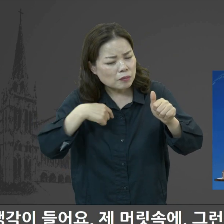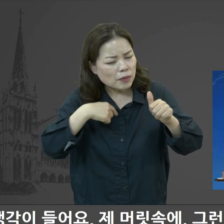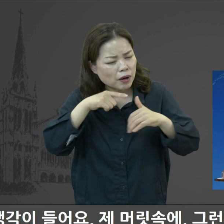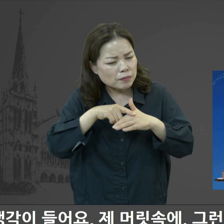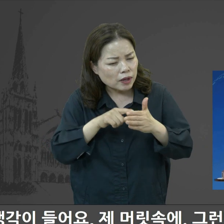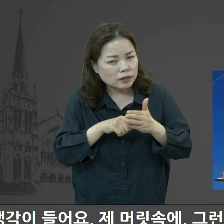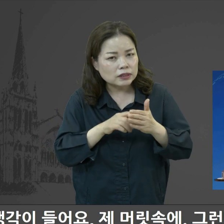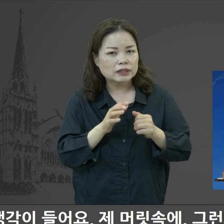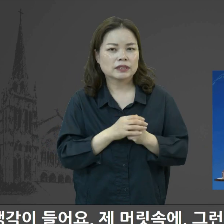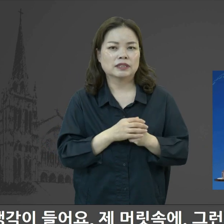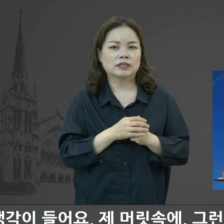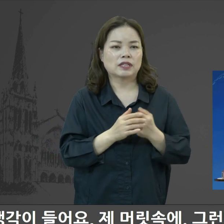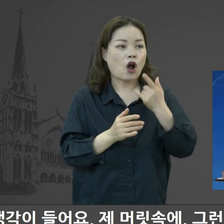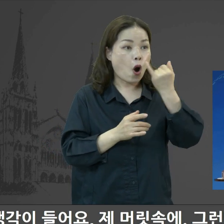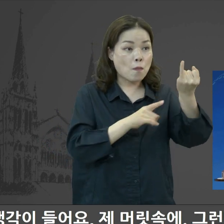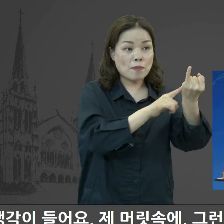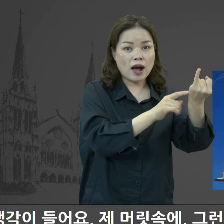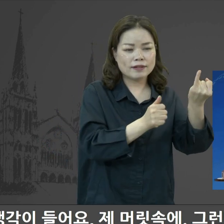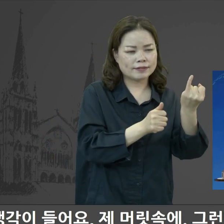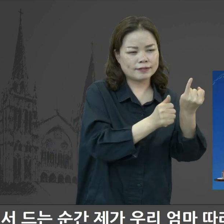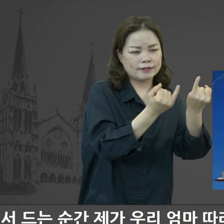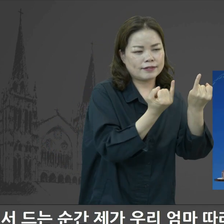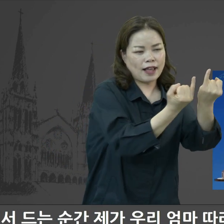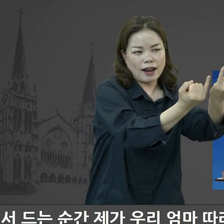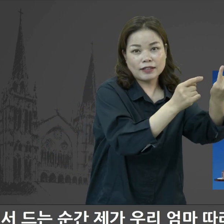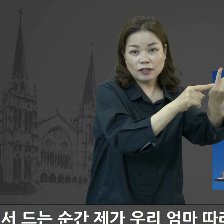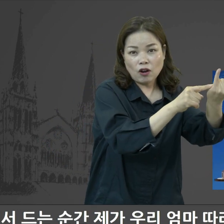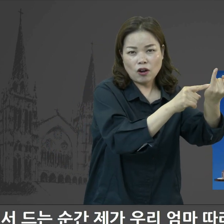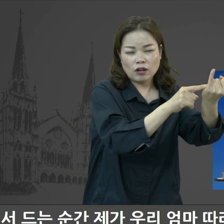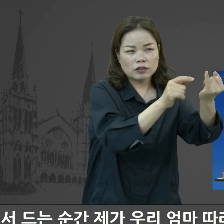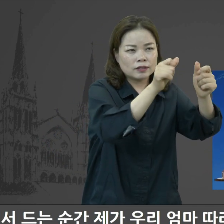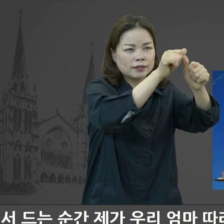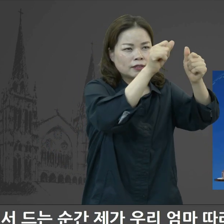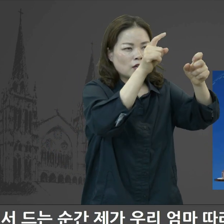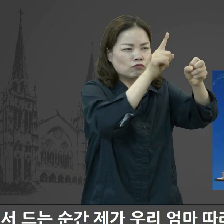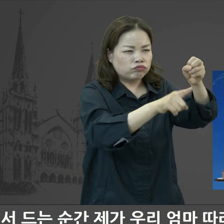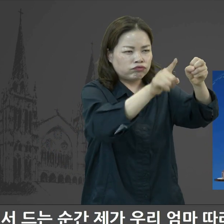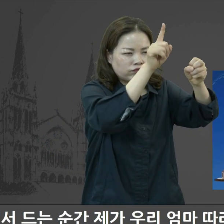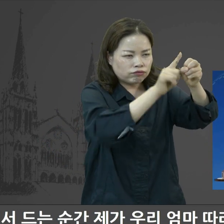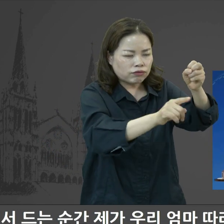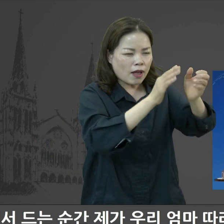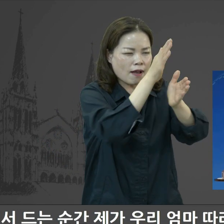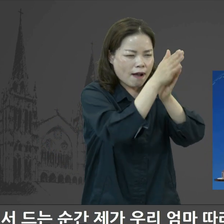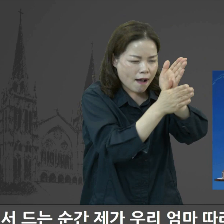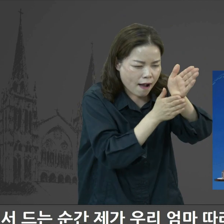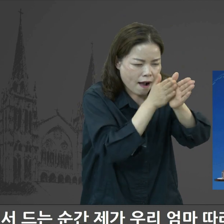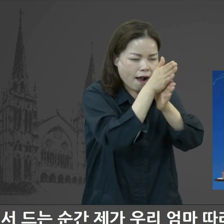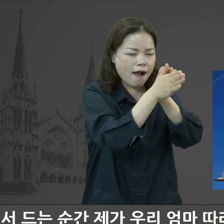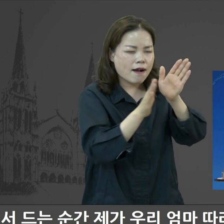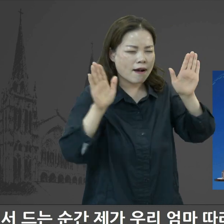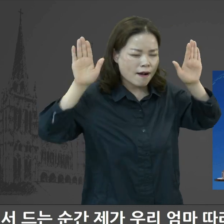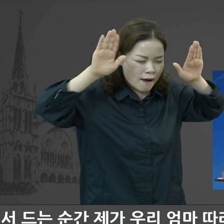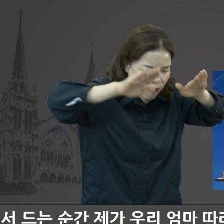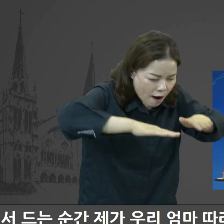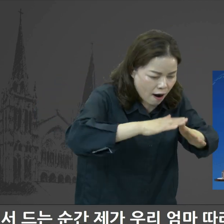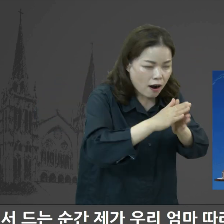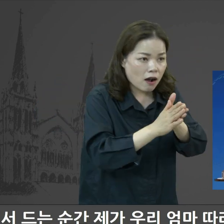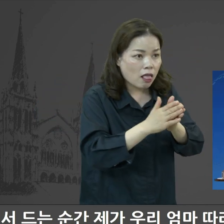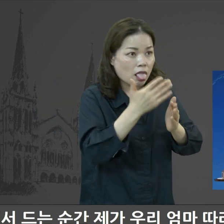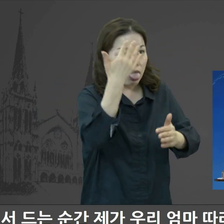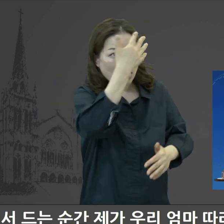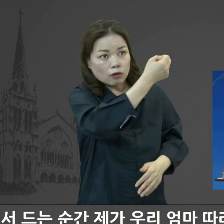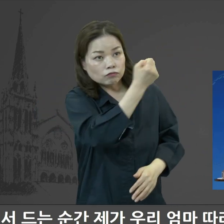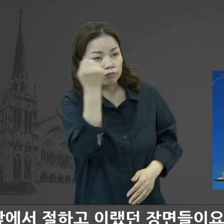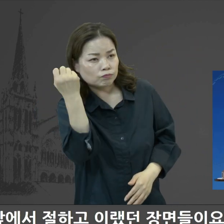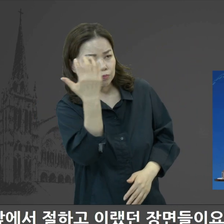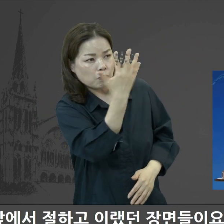우리 엄마 따라서 절에 가가지고요, 그 불상 앞에서 절하고 이랬던 장면들이요 확 보여지면서